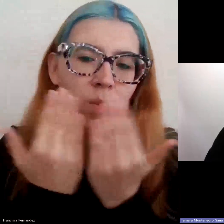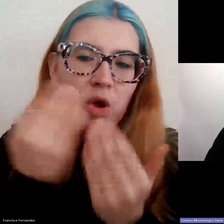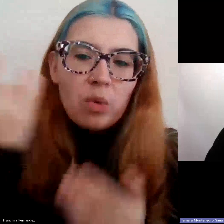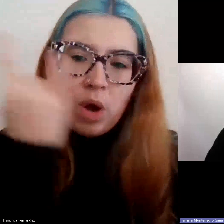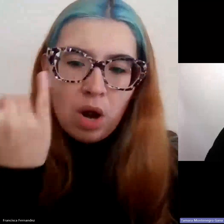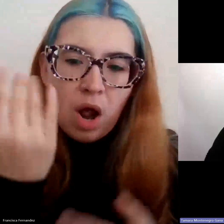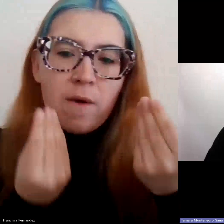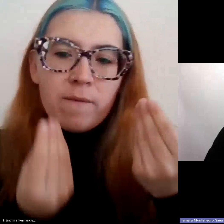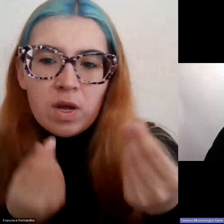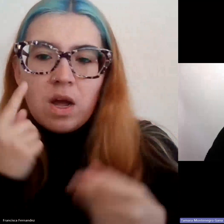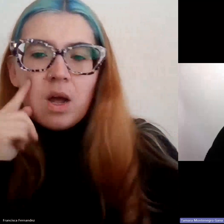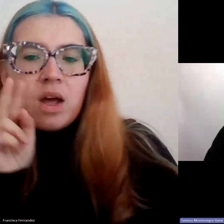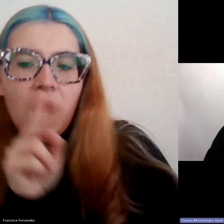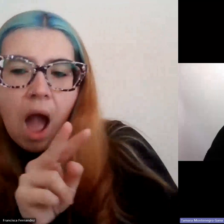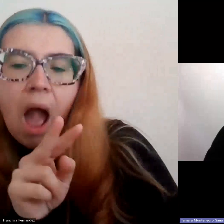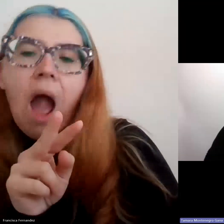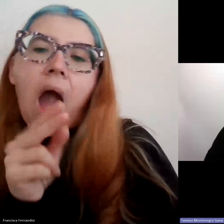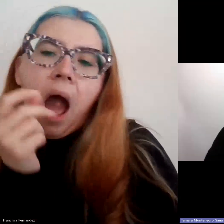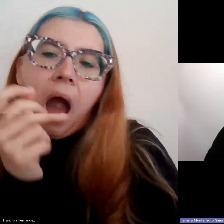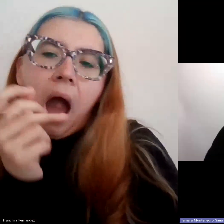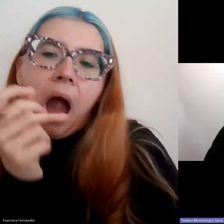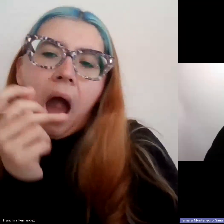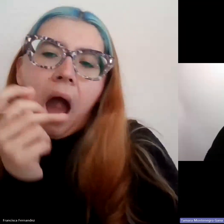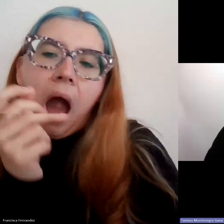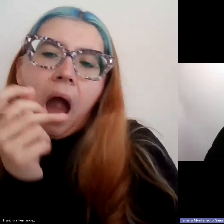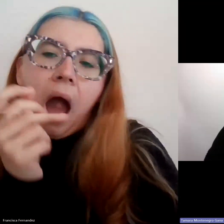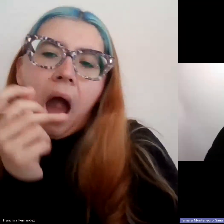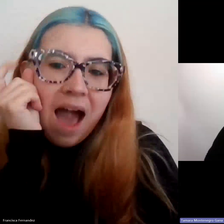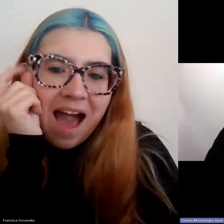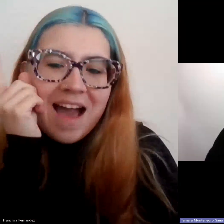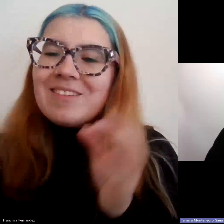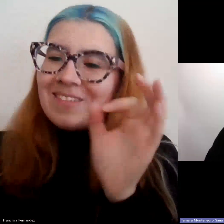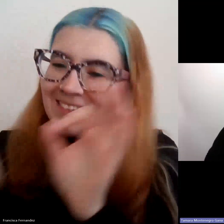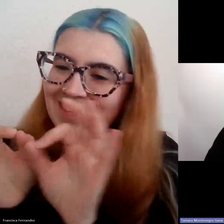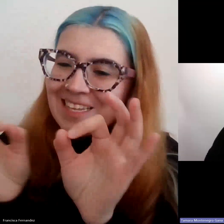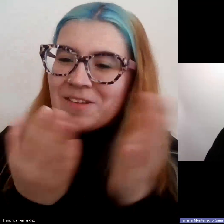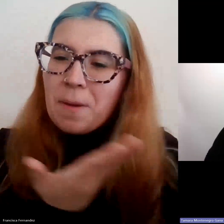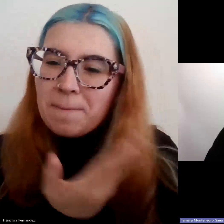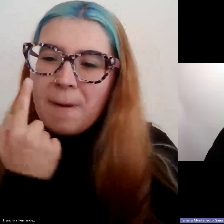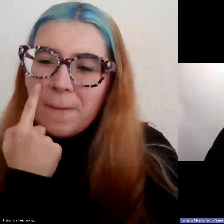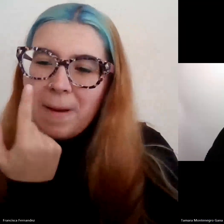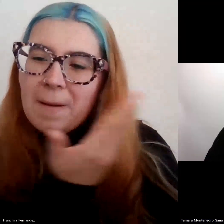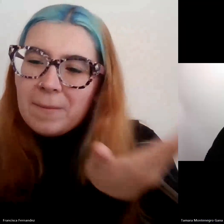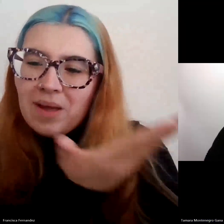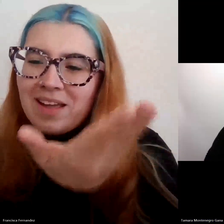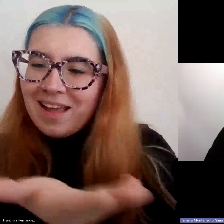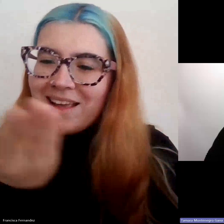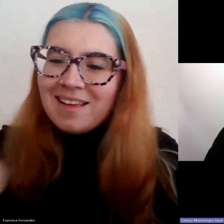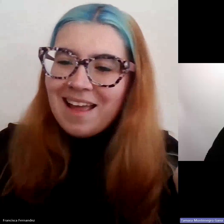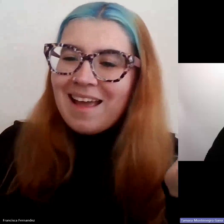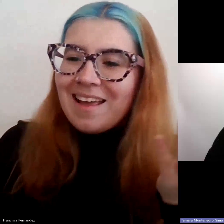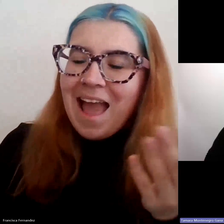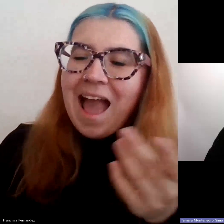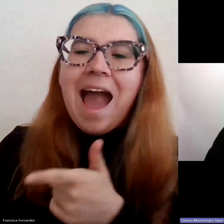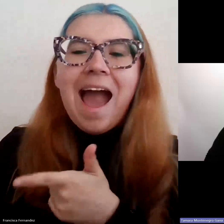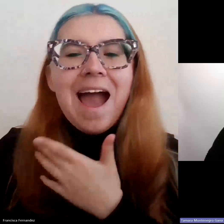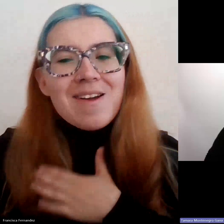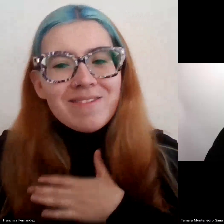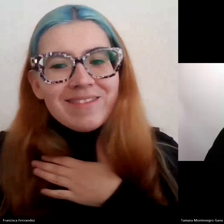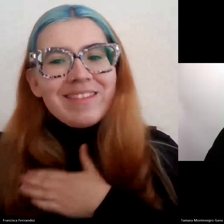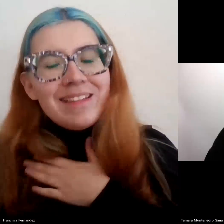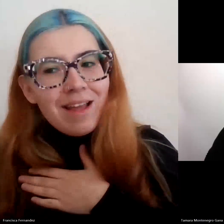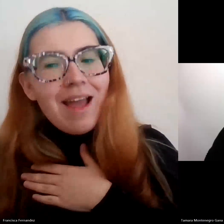el trabajo o en la universidad, cómo les estaba yendo, si iba bien, mal, y explicarles